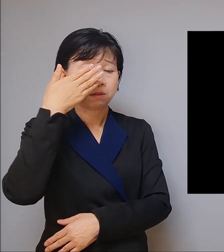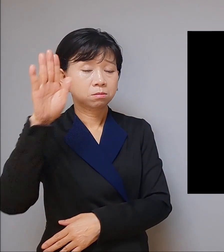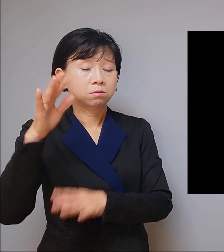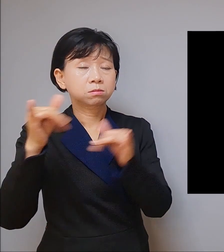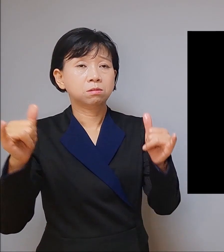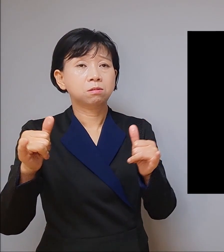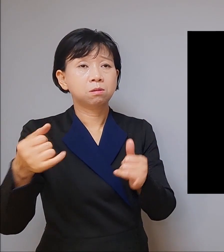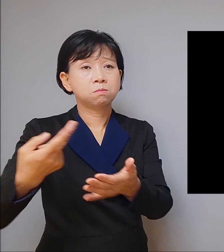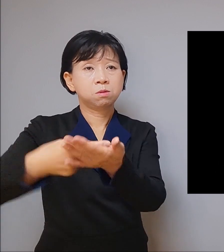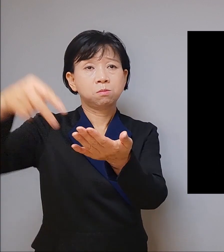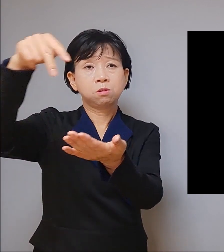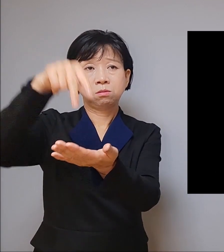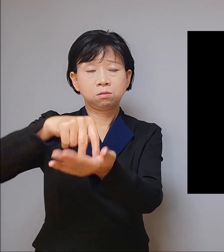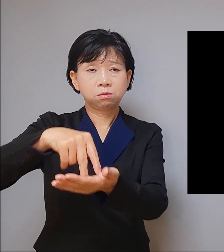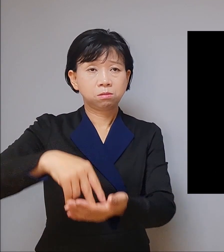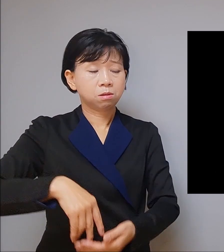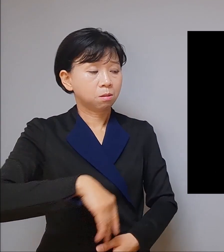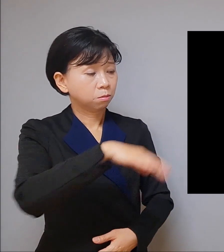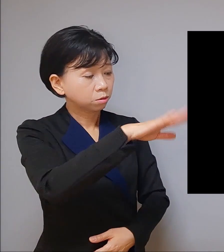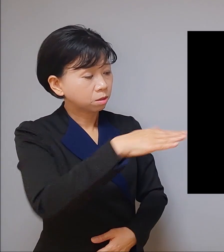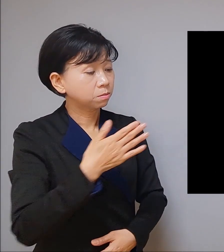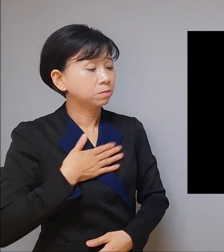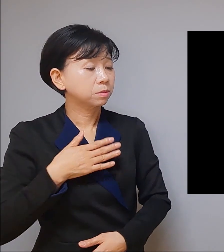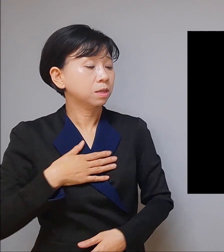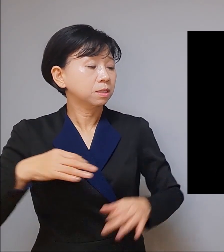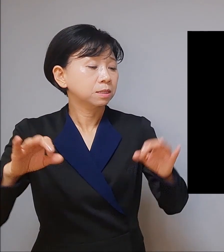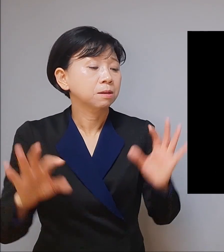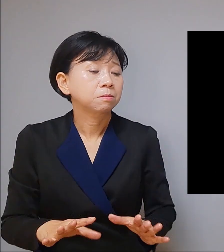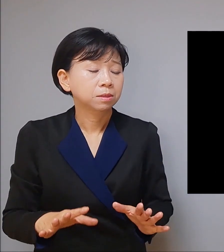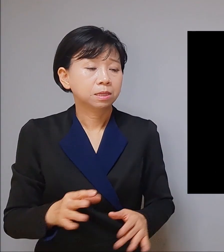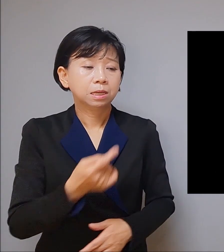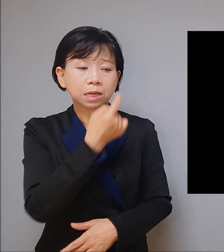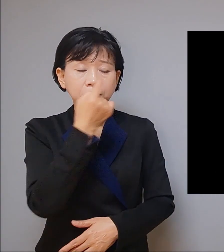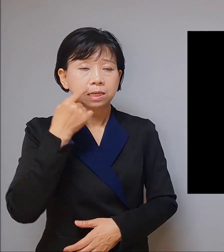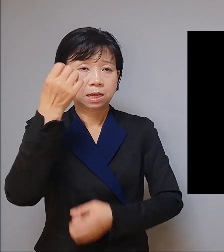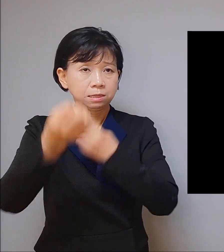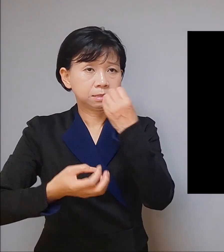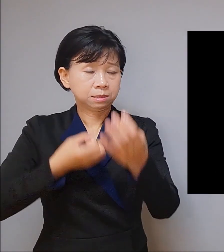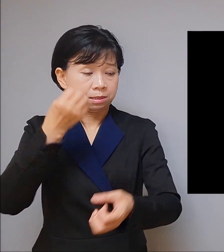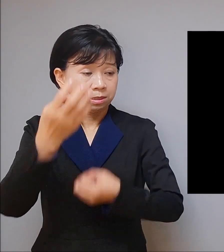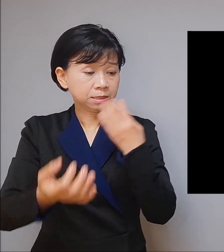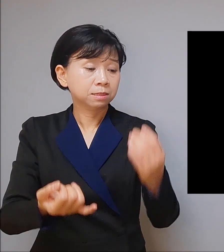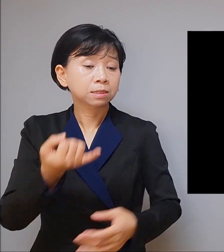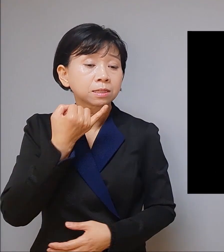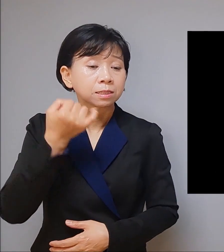일어나 말하는 거지요. 목사님, 제가 잠깐 간증을 나눠도 될까요?